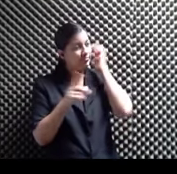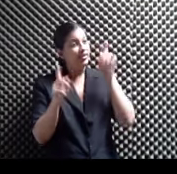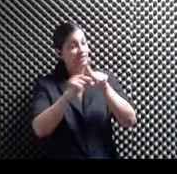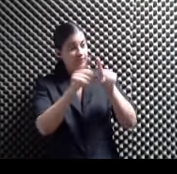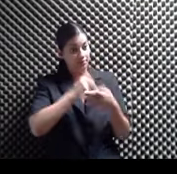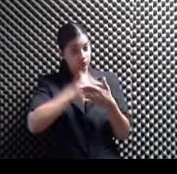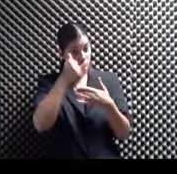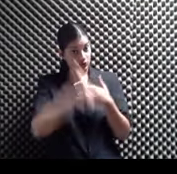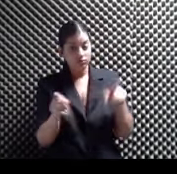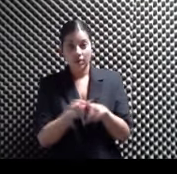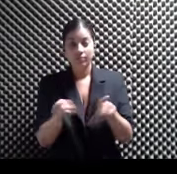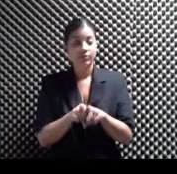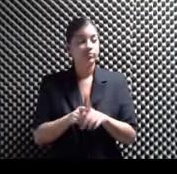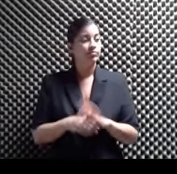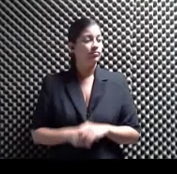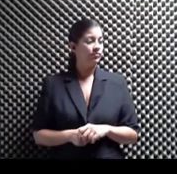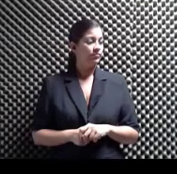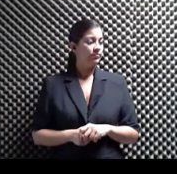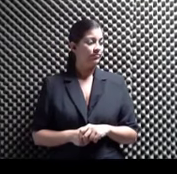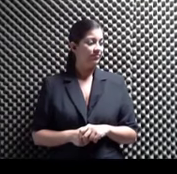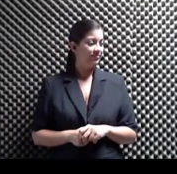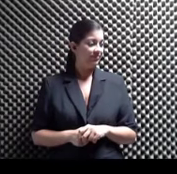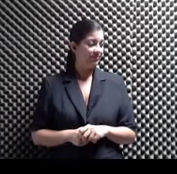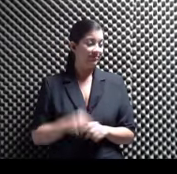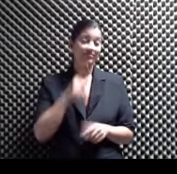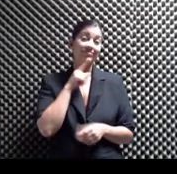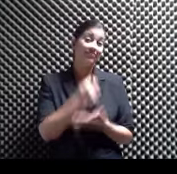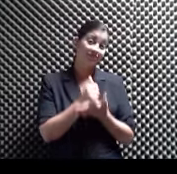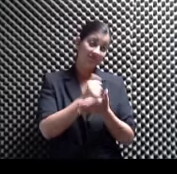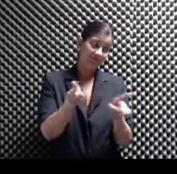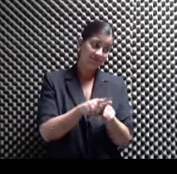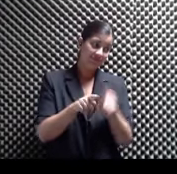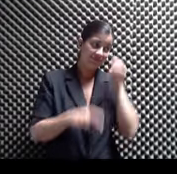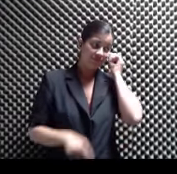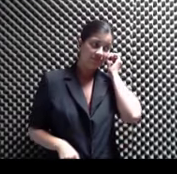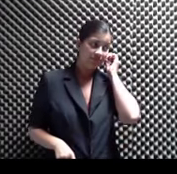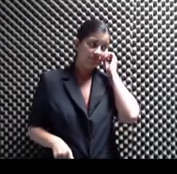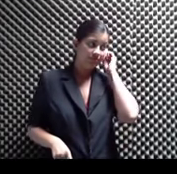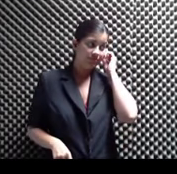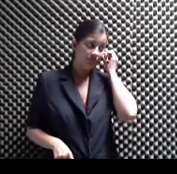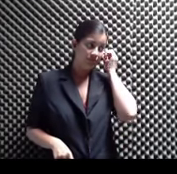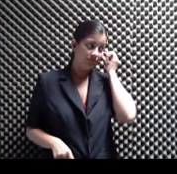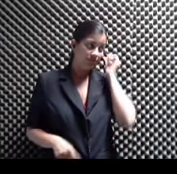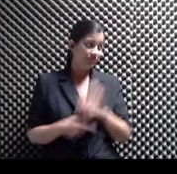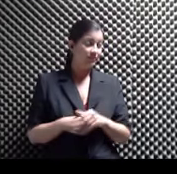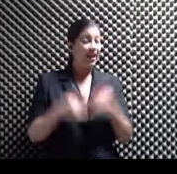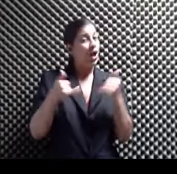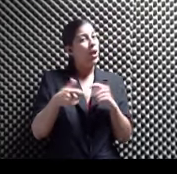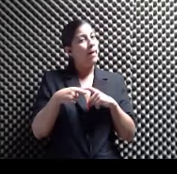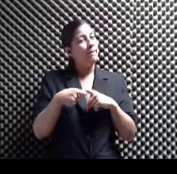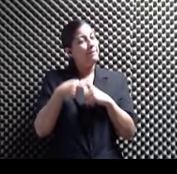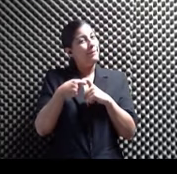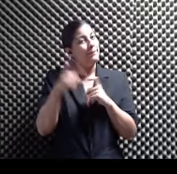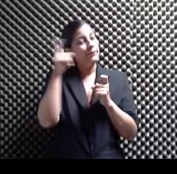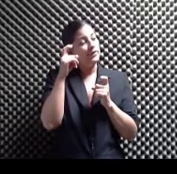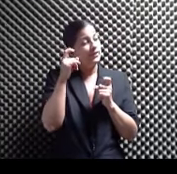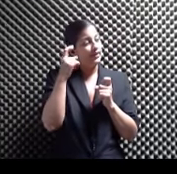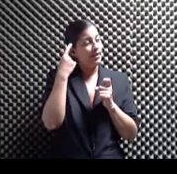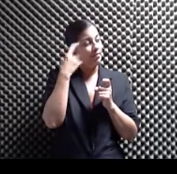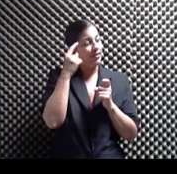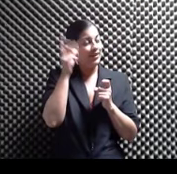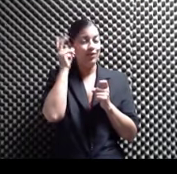¿no? sí, eso, ¿verdad? Eso ayuda un poco. Pero vamos, ¿sabes qué? Voy a ir a una pausilla porque para que